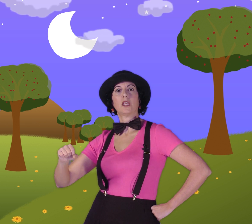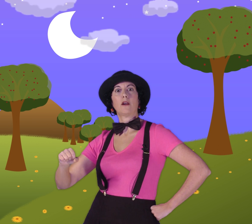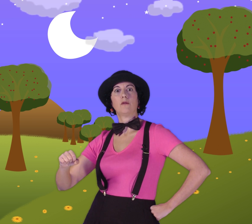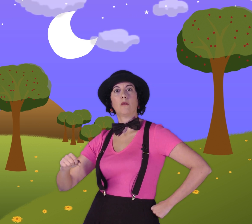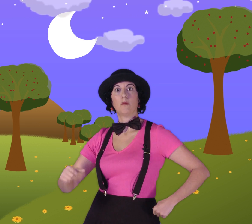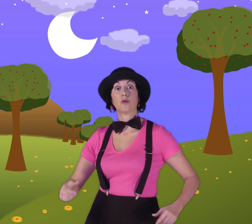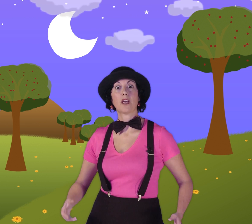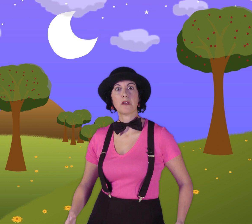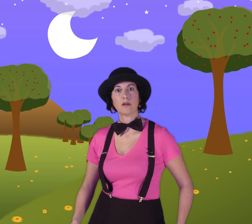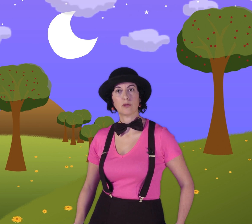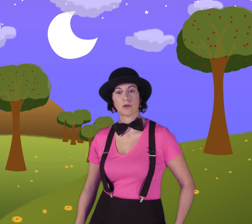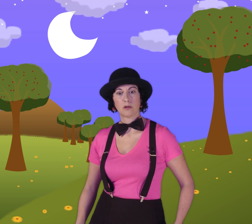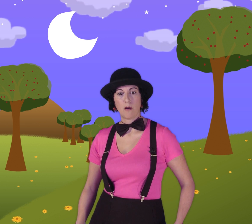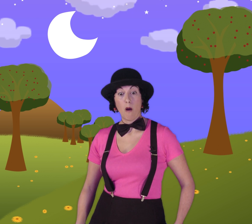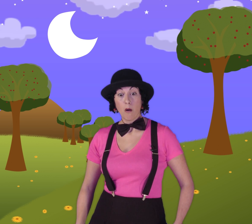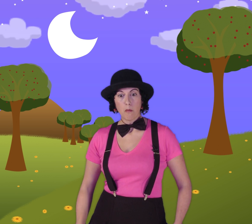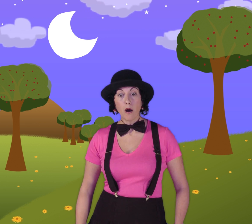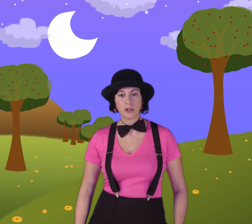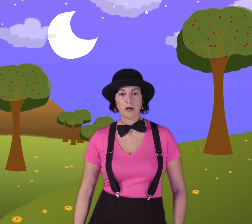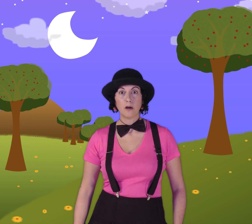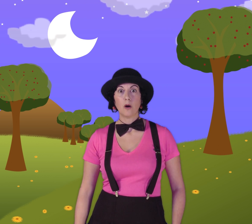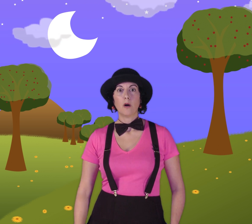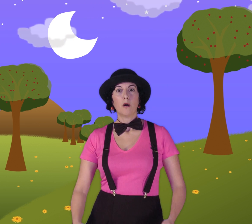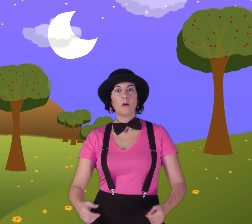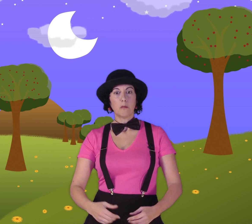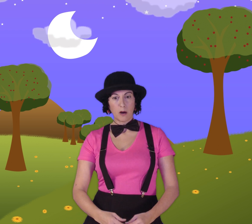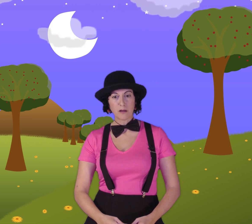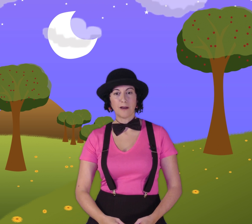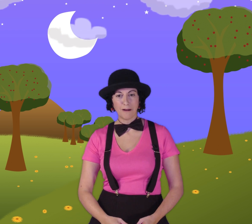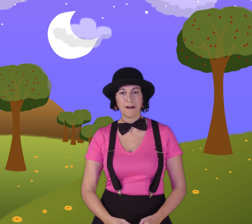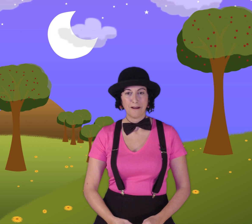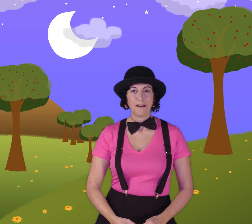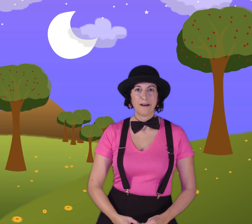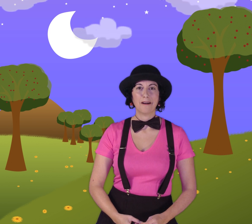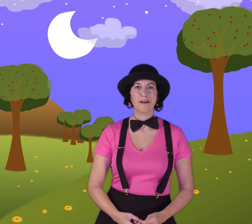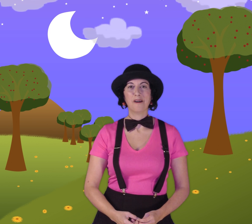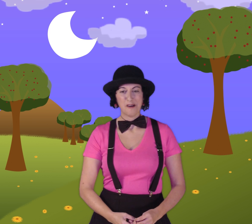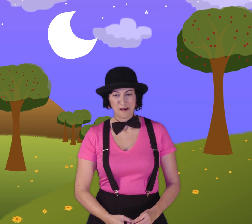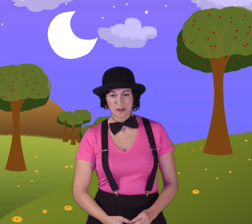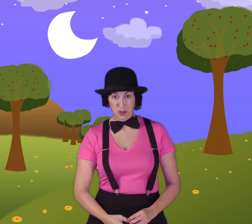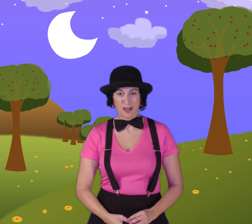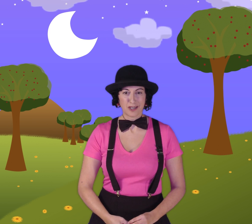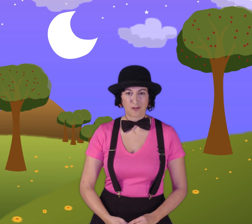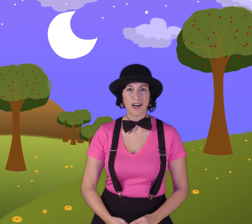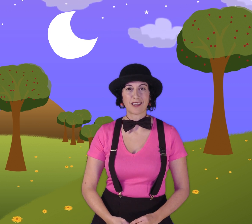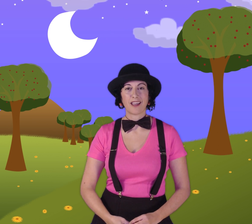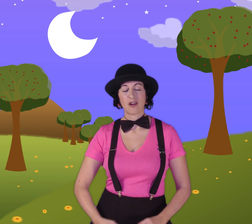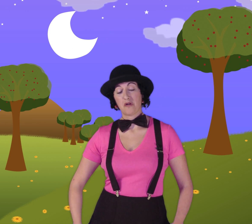quedaron boquiabiertos. ¡Vaya! ¡Vaya! ¡Sí que eres fuerte!